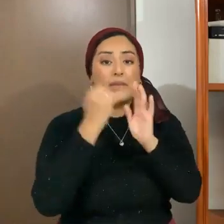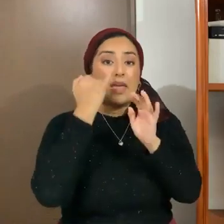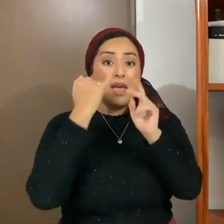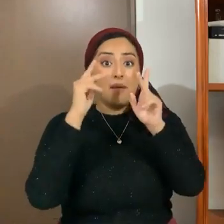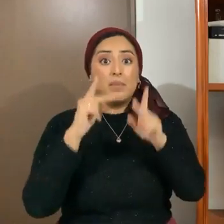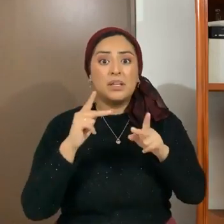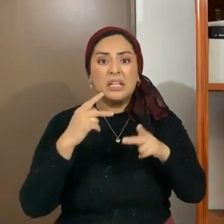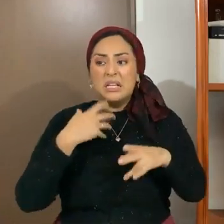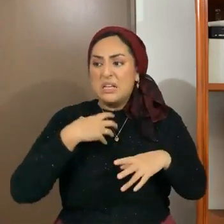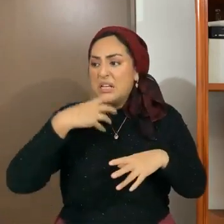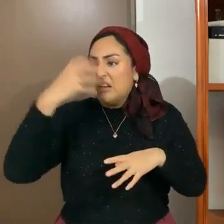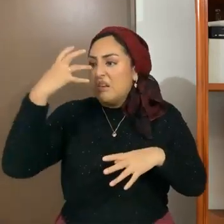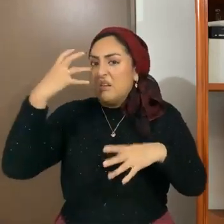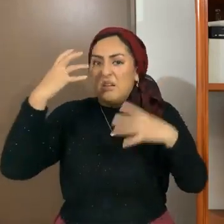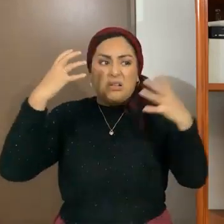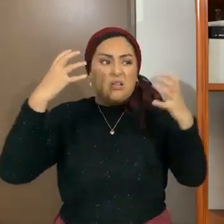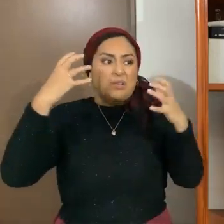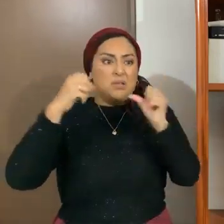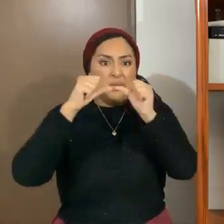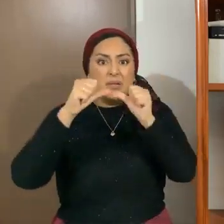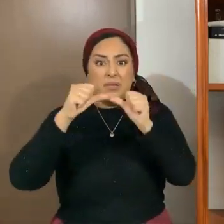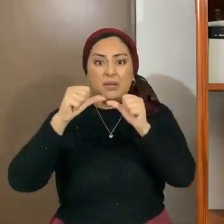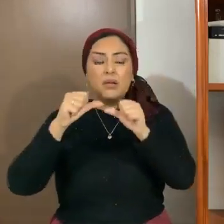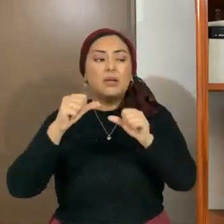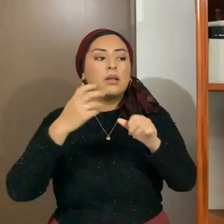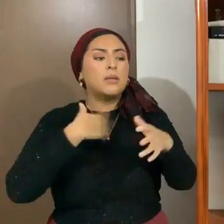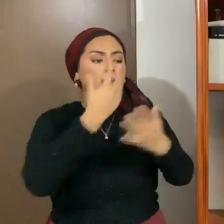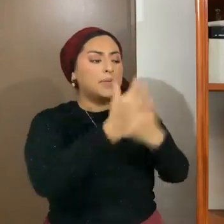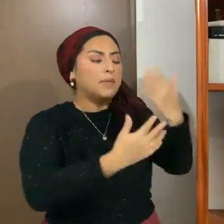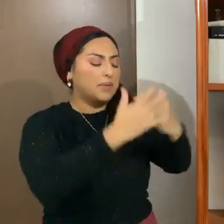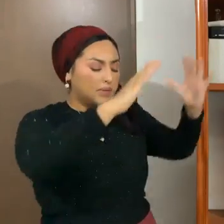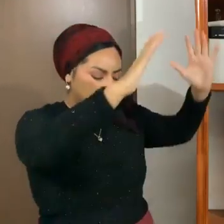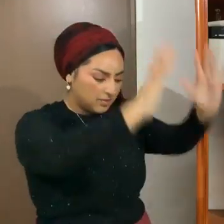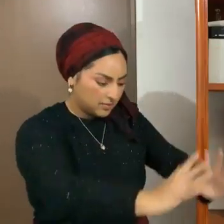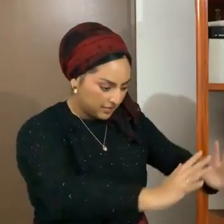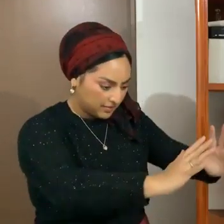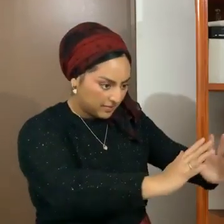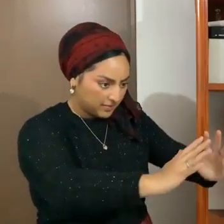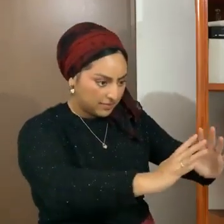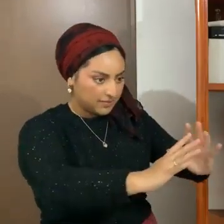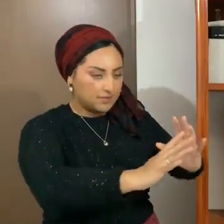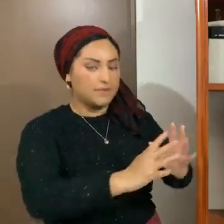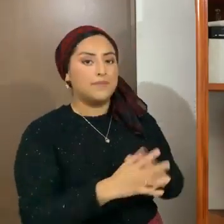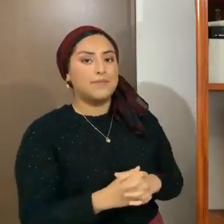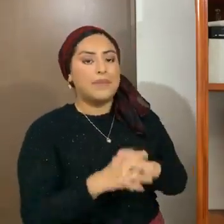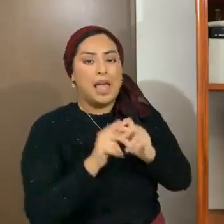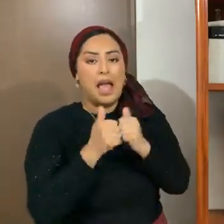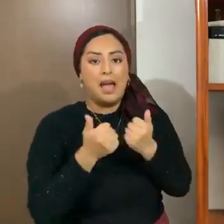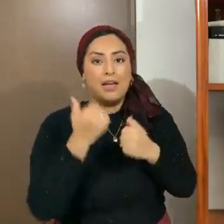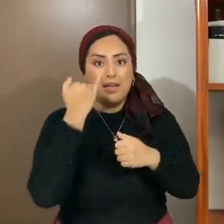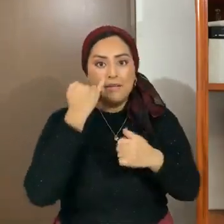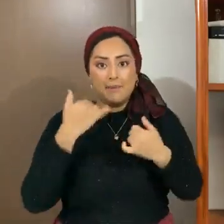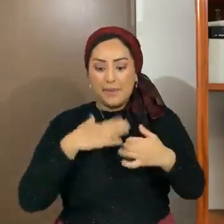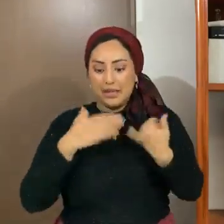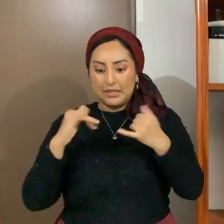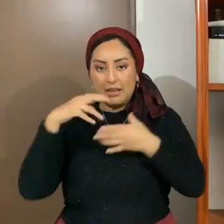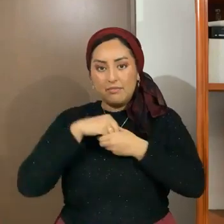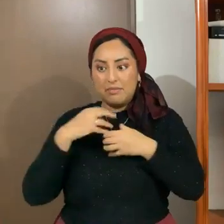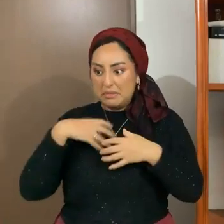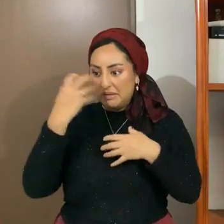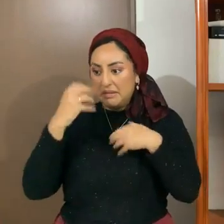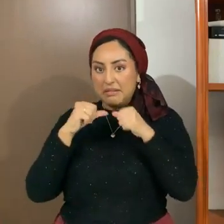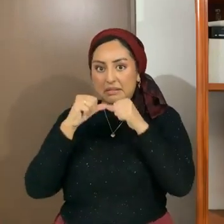fuera a orar por un enfermo y que te voy a poner las manos. ¡Ay! Déjate que te ponga las manos. ¿Cómo? No,